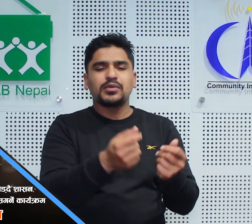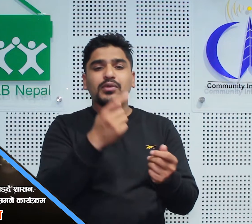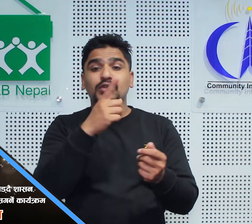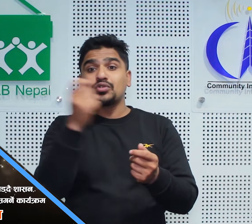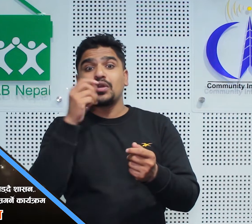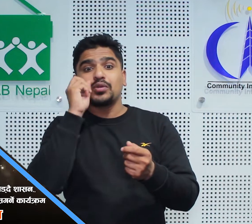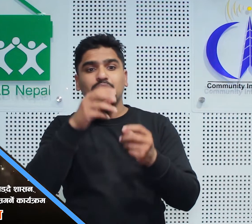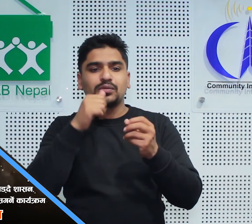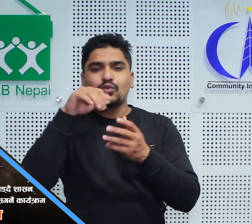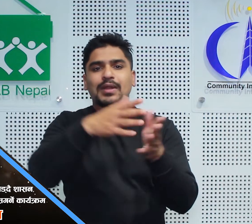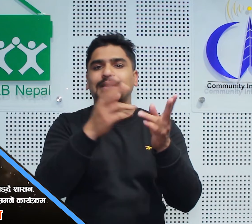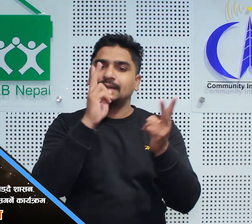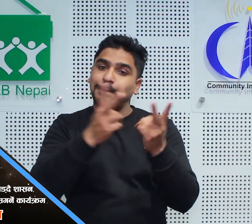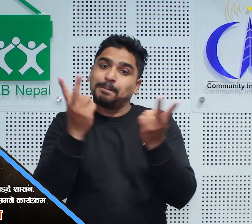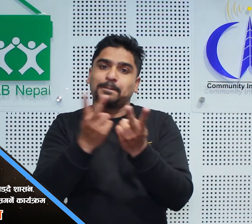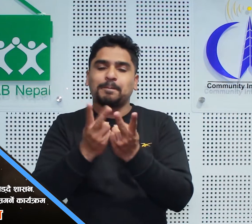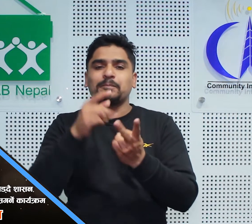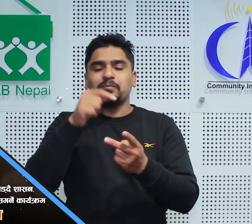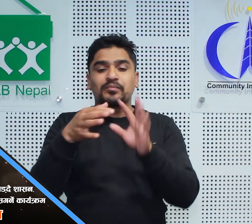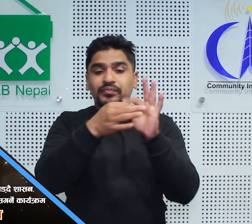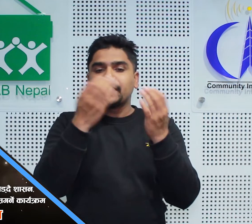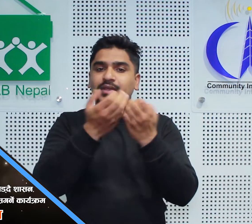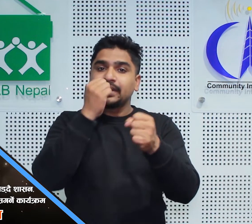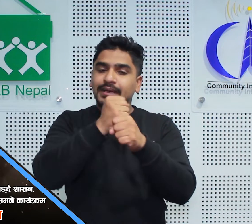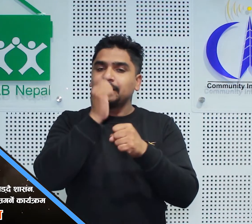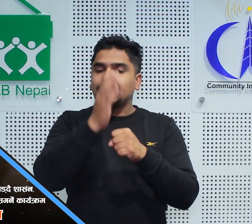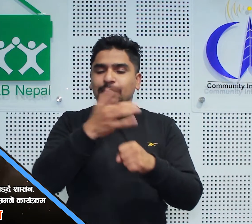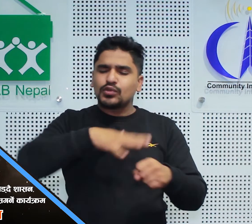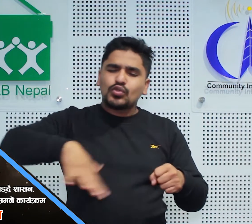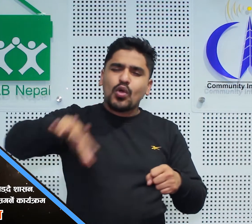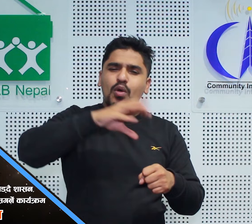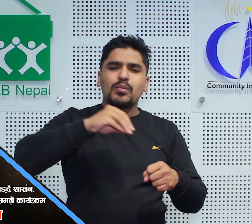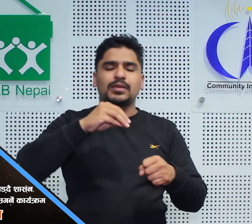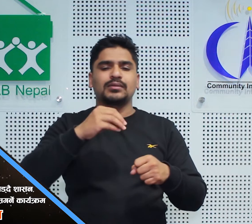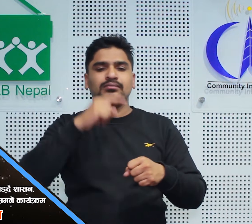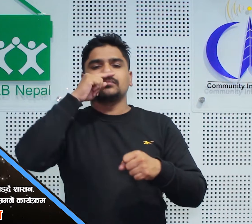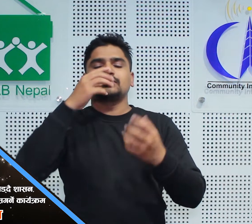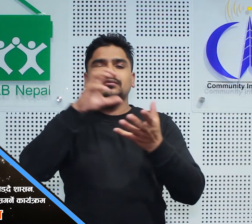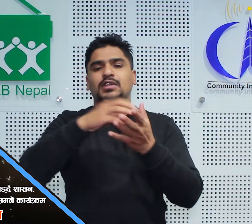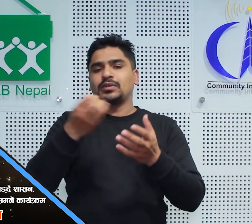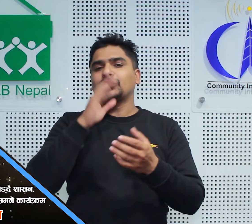हो त्यस्तै गरी आज हामीले मिलेर गरेको कामले हामी सबैलाई गौरव गर्ने ठाउँ दिएको छ।